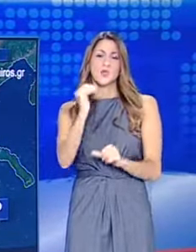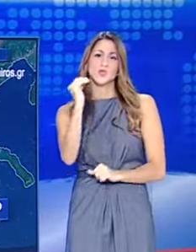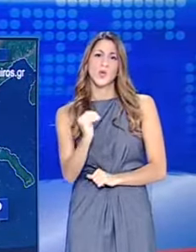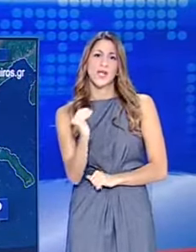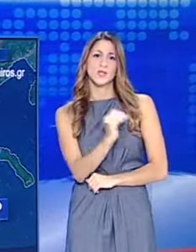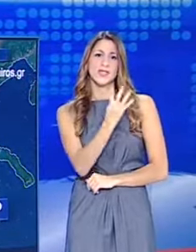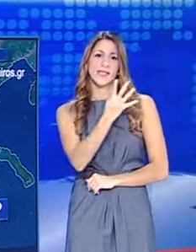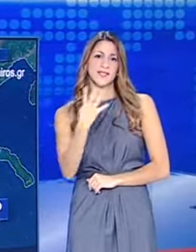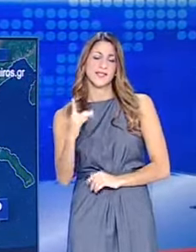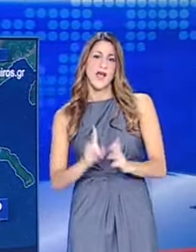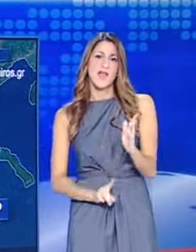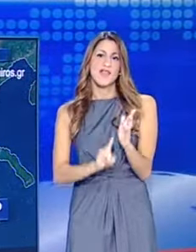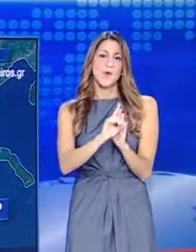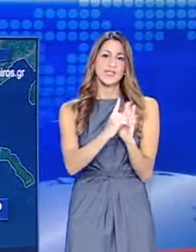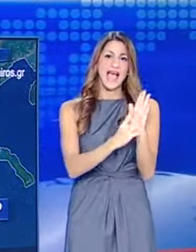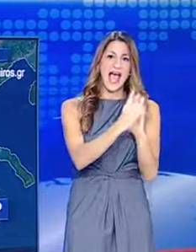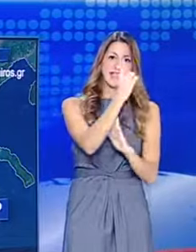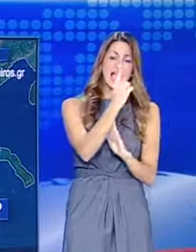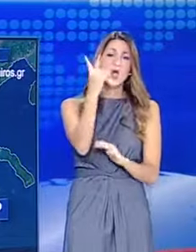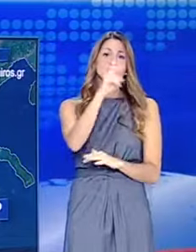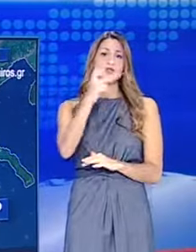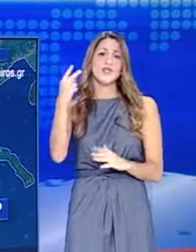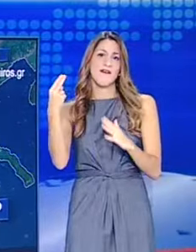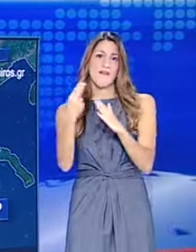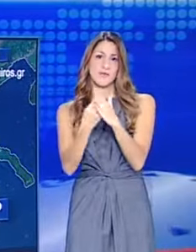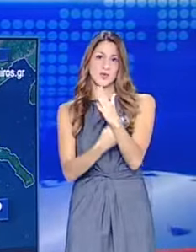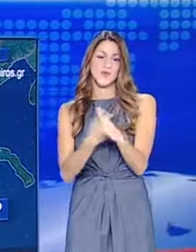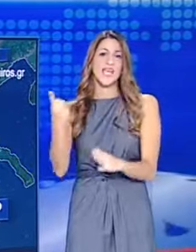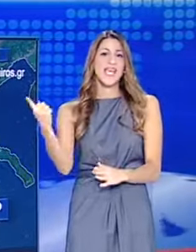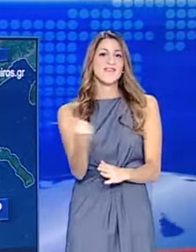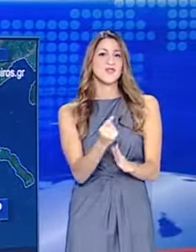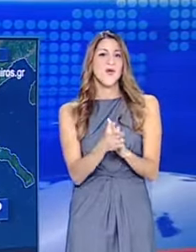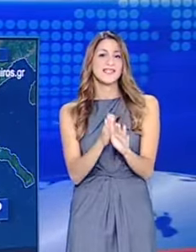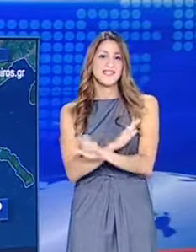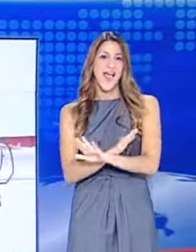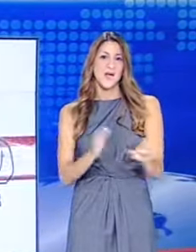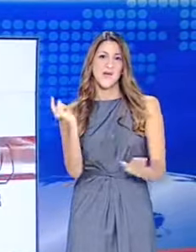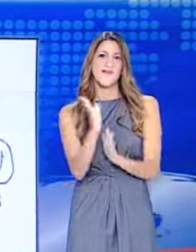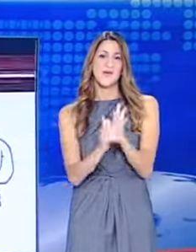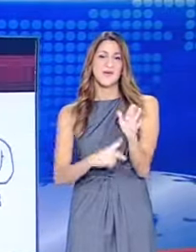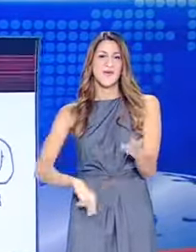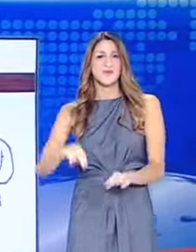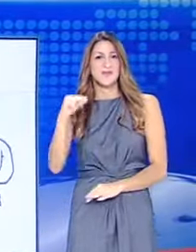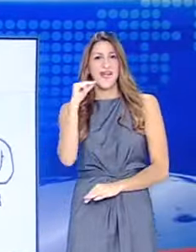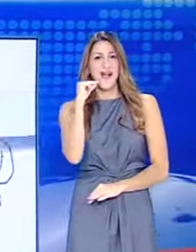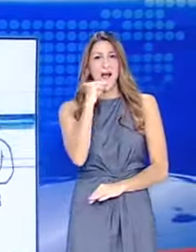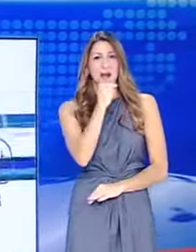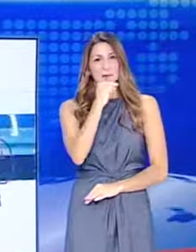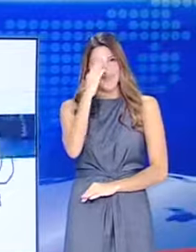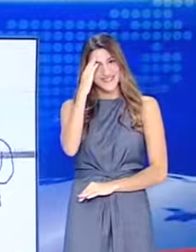θερμοκρασία θα κυμανθεί από 11 έως 21 c στο σημείο αυτό το βελτίω τη νοηματική ολοκληρώθηκε επόμενη ενημέρωση από το σκα στις